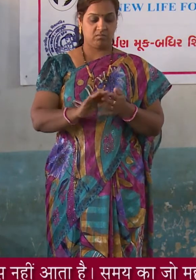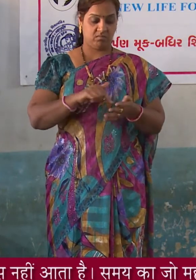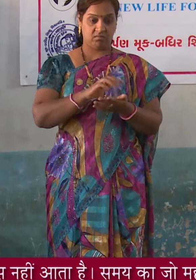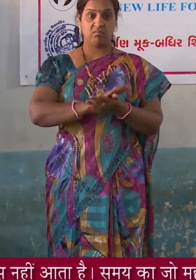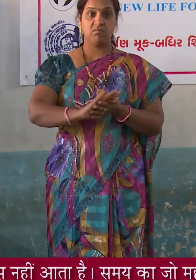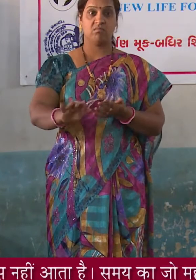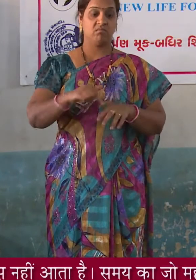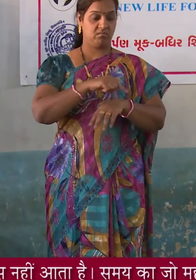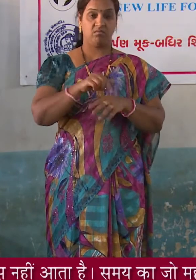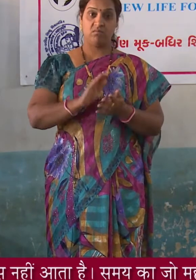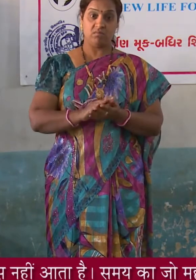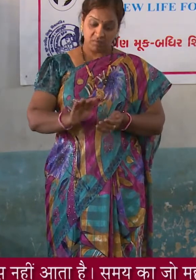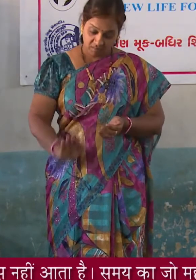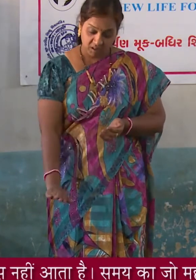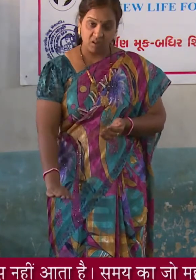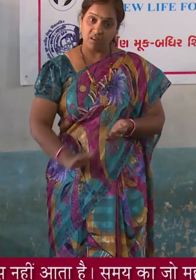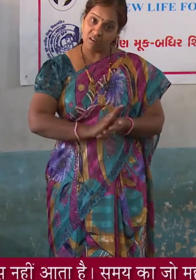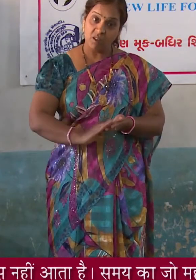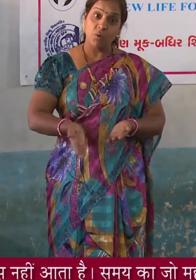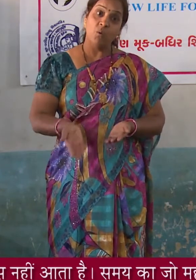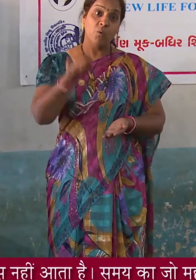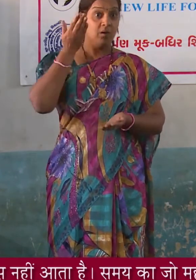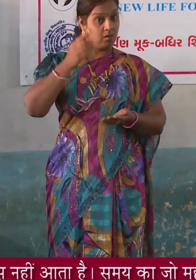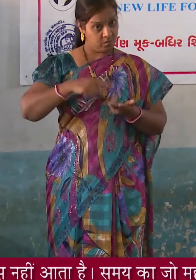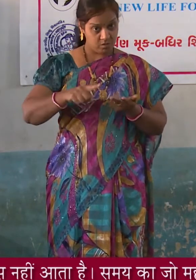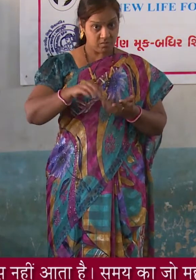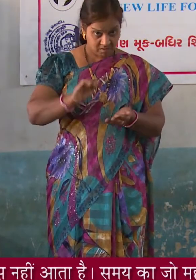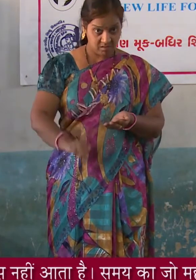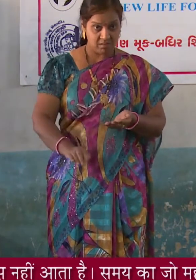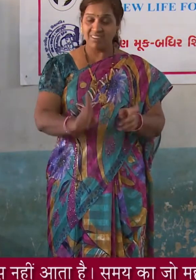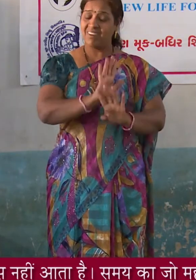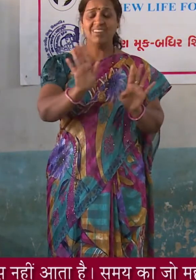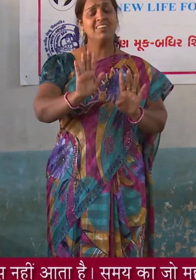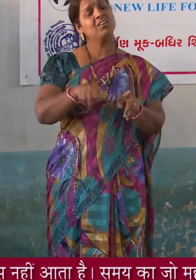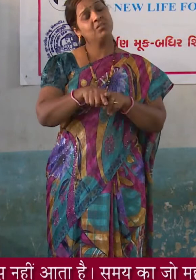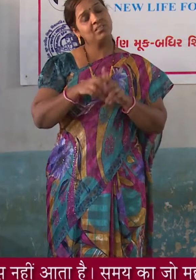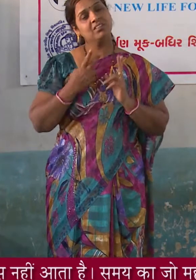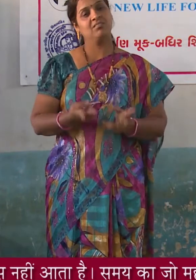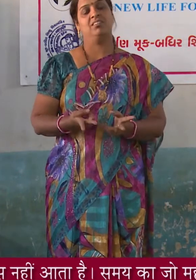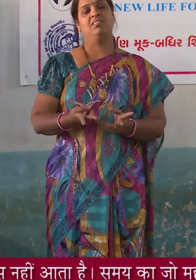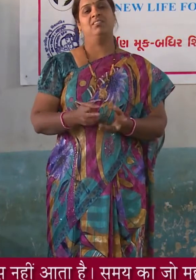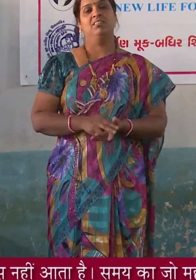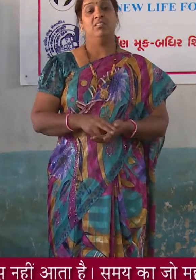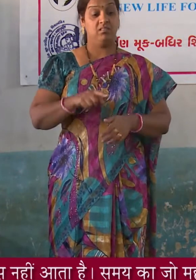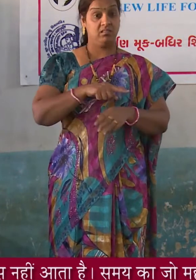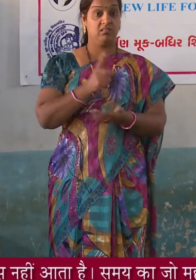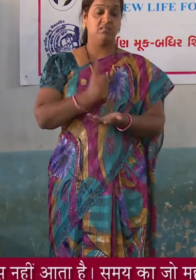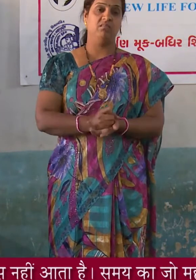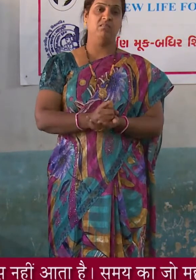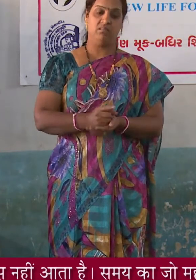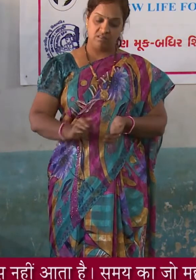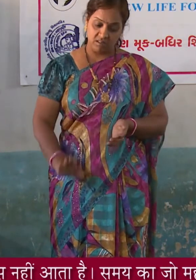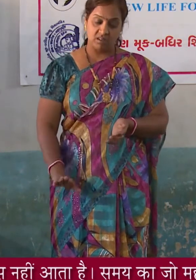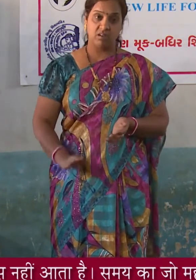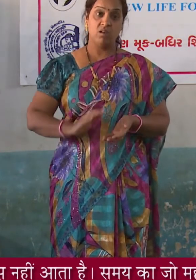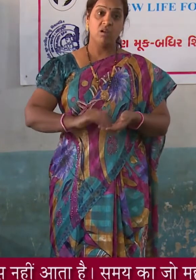समय कभी वापस नहीं आता है। समय की जो वैल्यू रखता है,